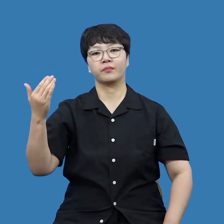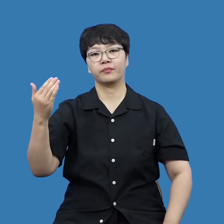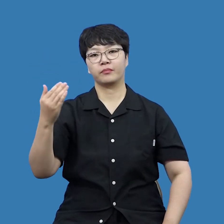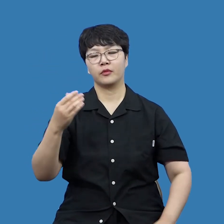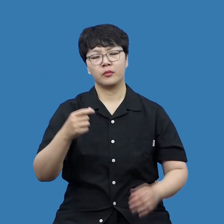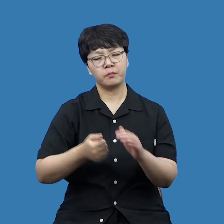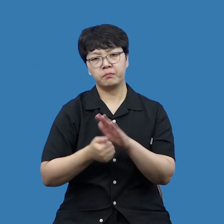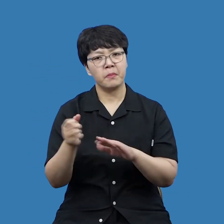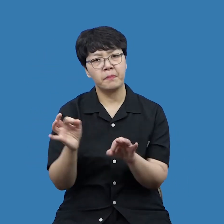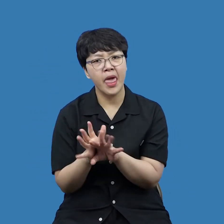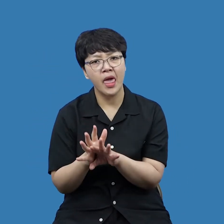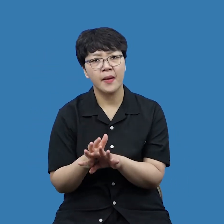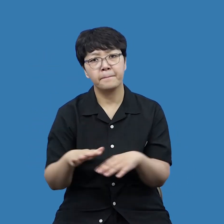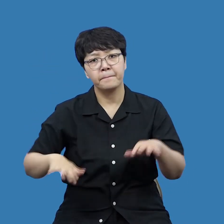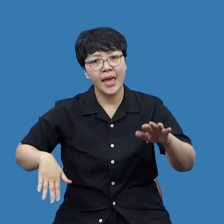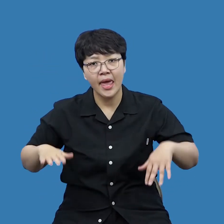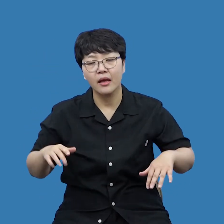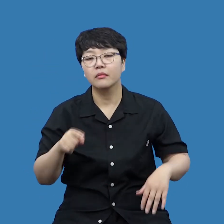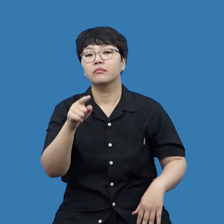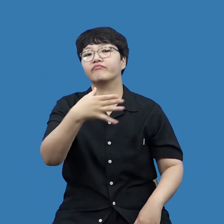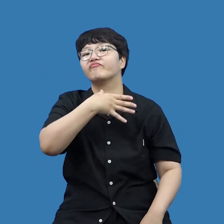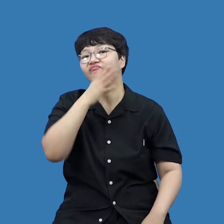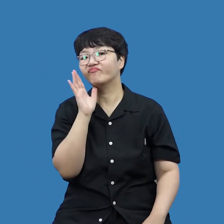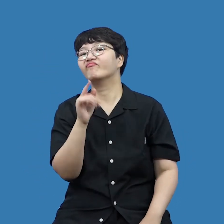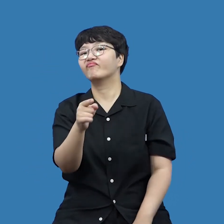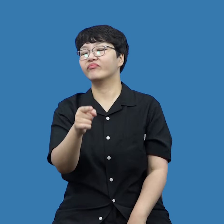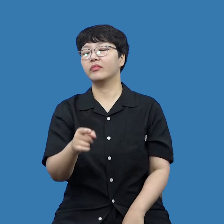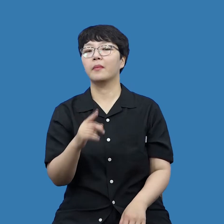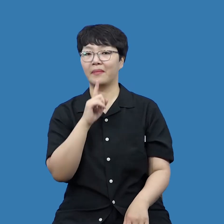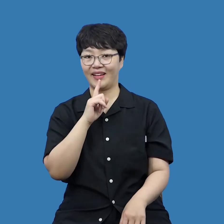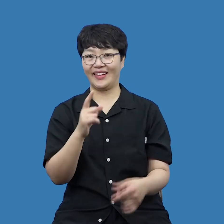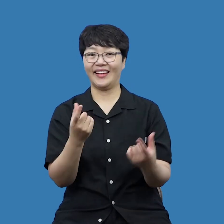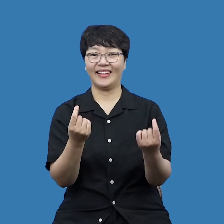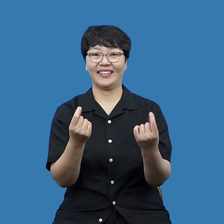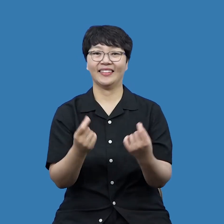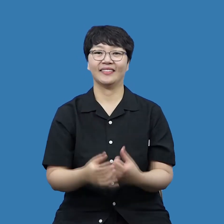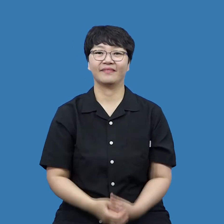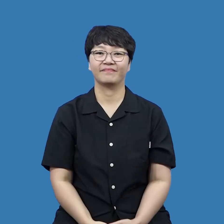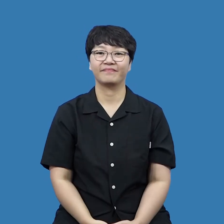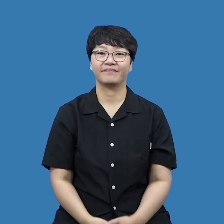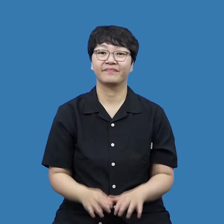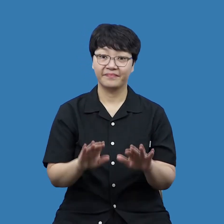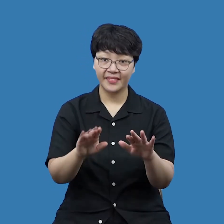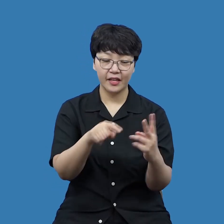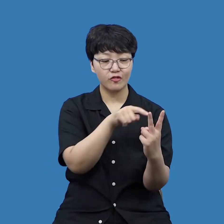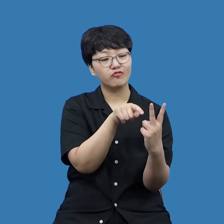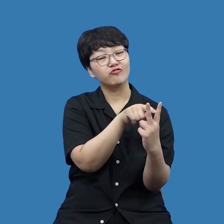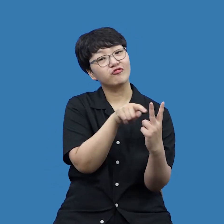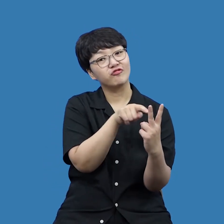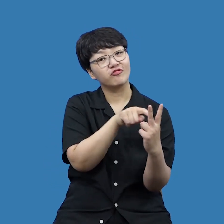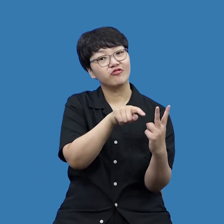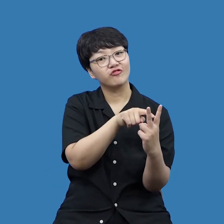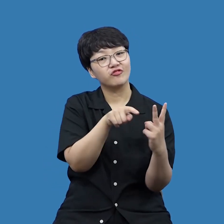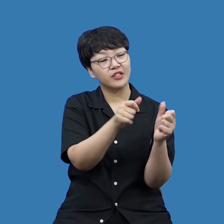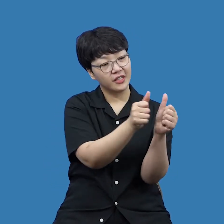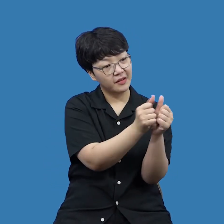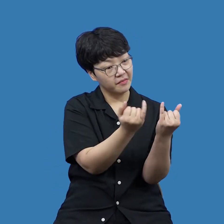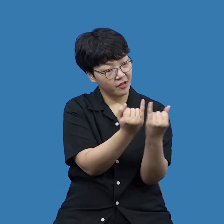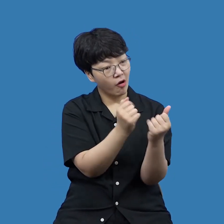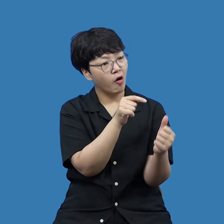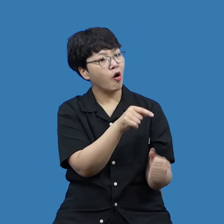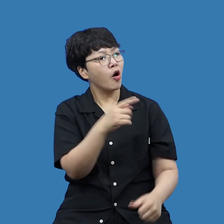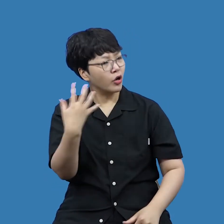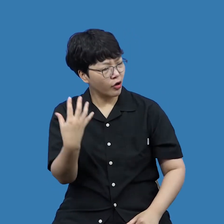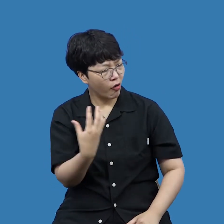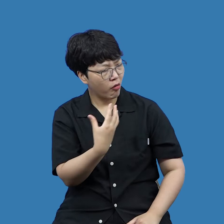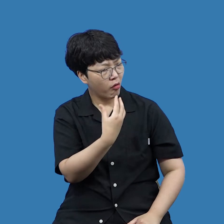꿈이 없다면 당신은 노인이다. 이렇게 말합니다. 이 시므온과 안나를